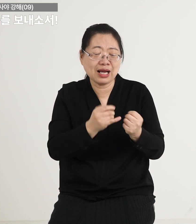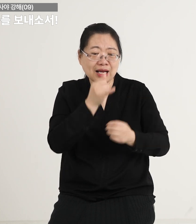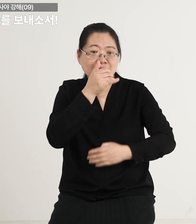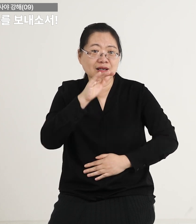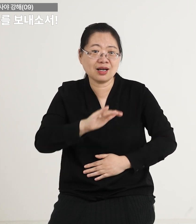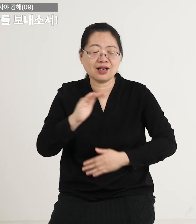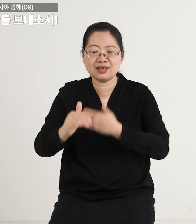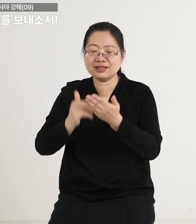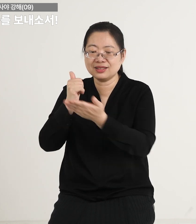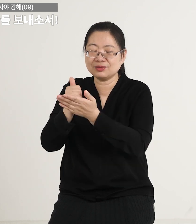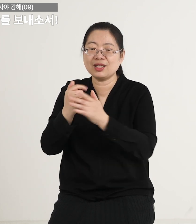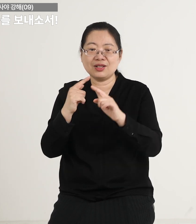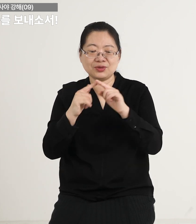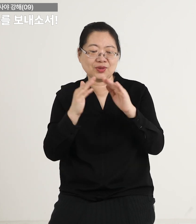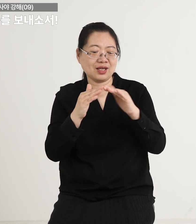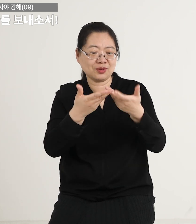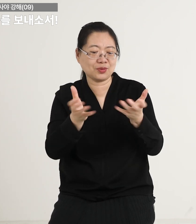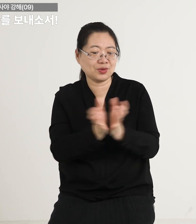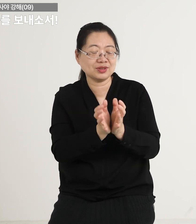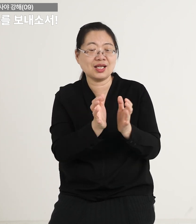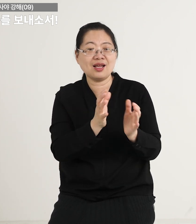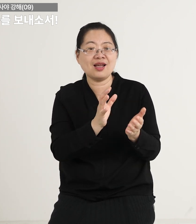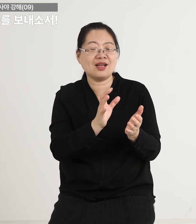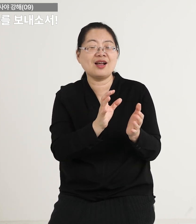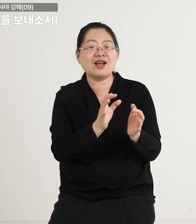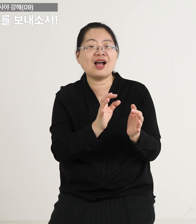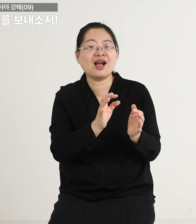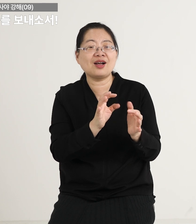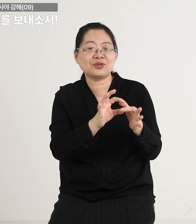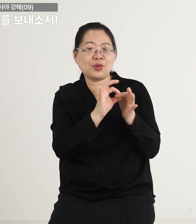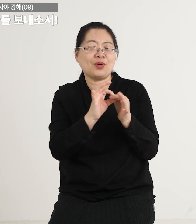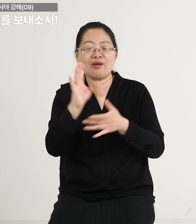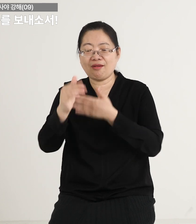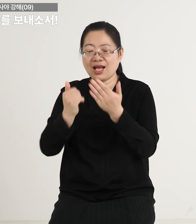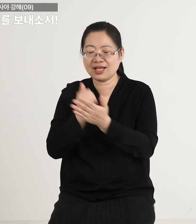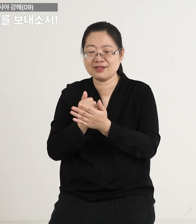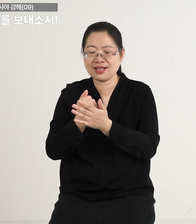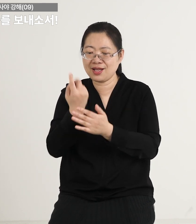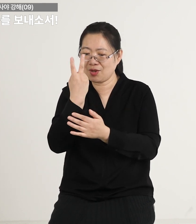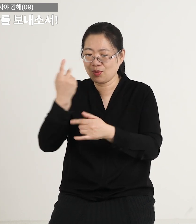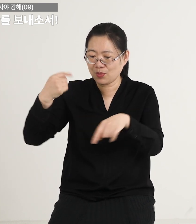하나님은 교회라는 공동체를 통해서 하나님의 경영을 세상에